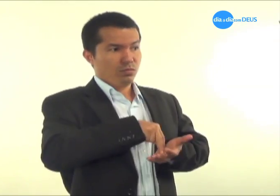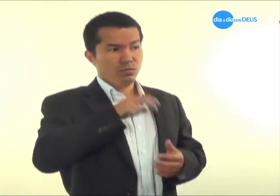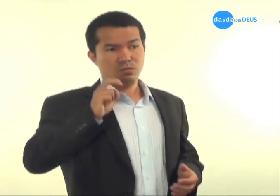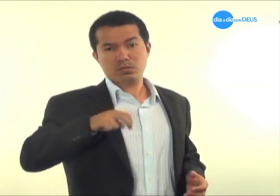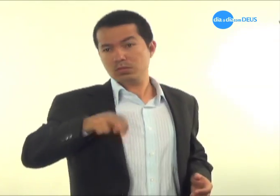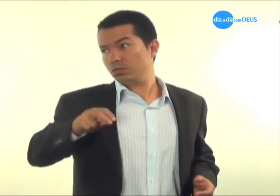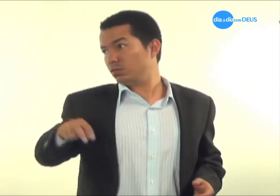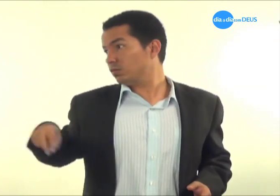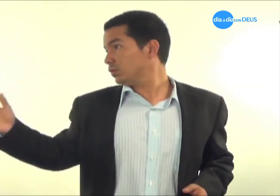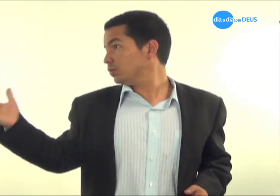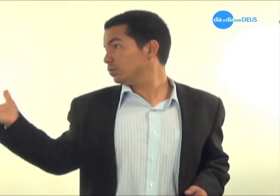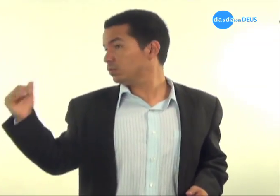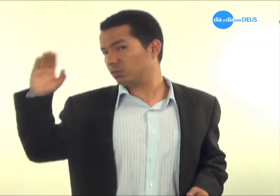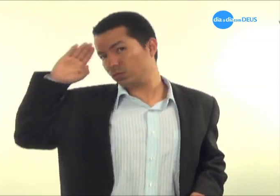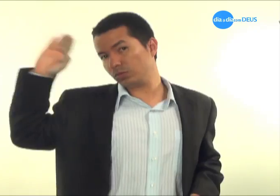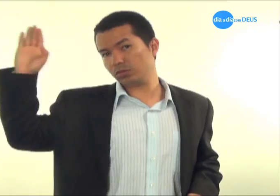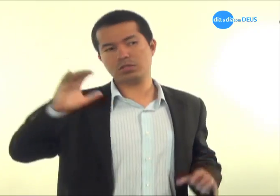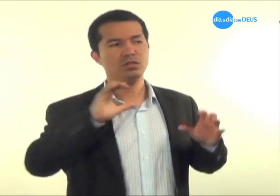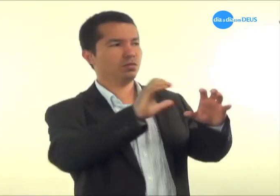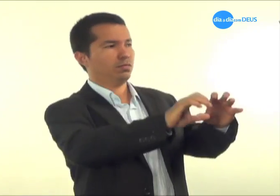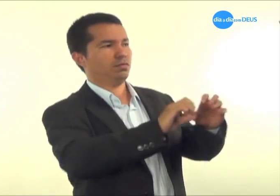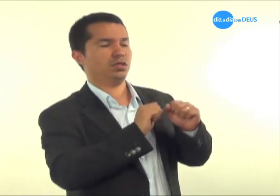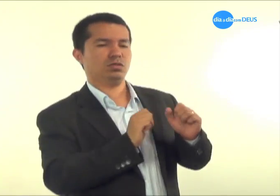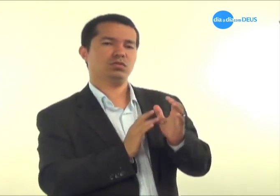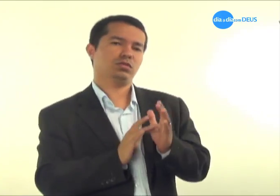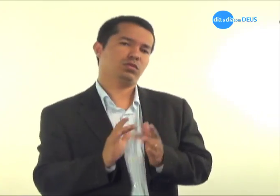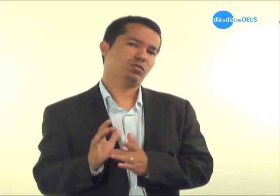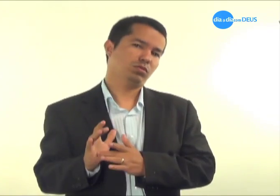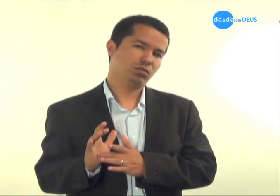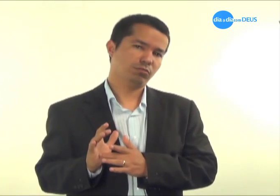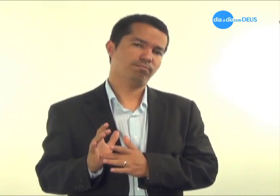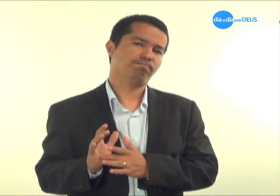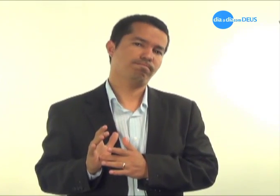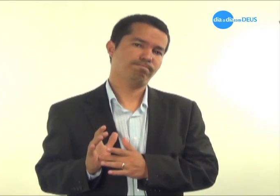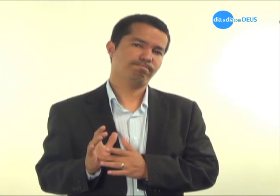se levanta para trazer os soldados para prender Jesus.